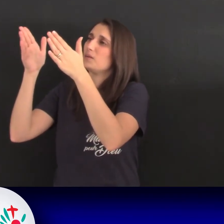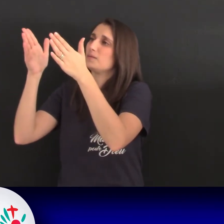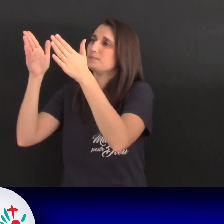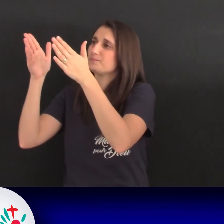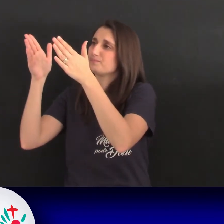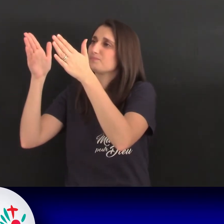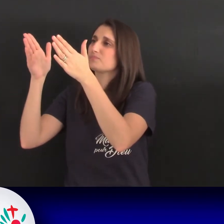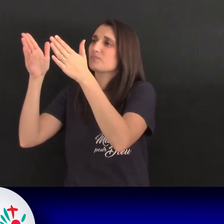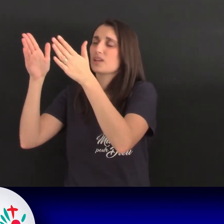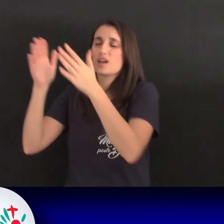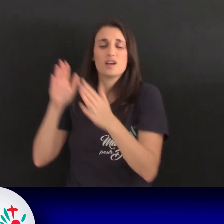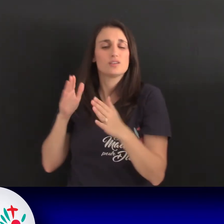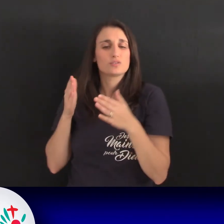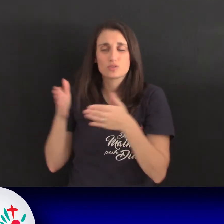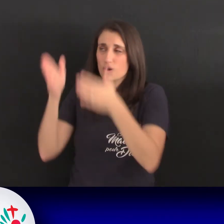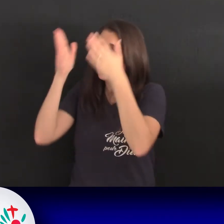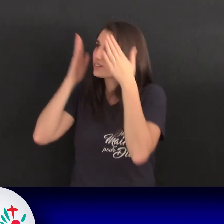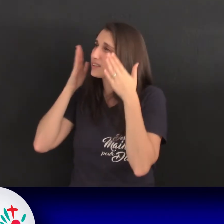Alléluia.